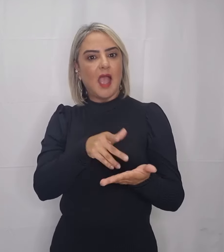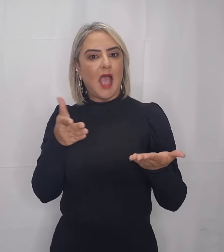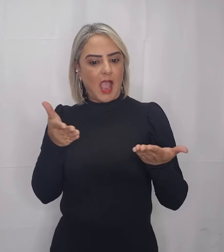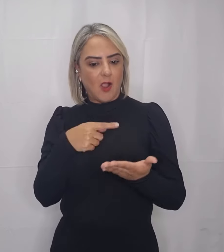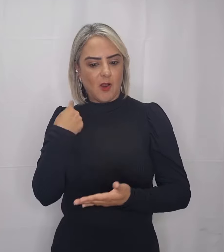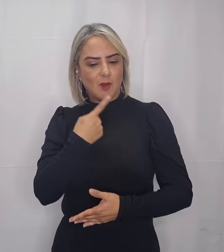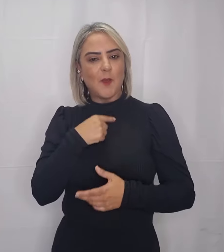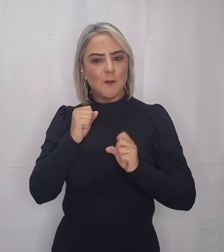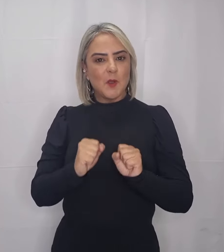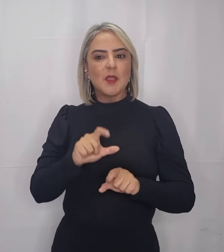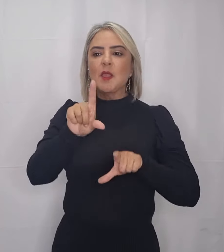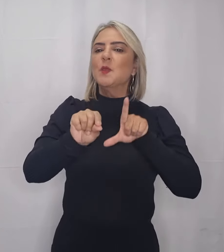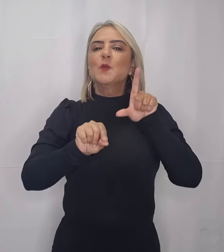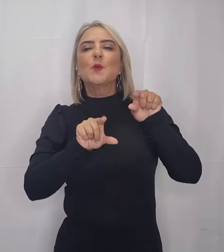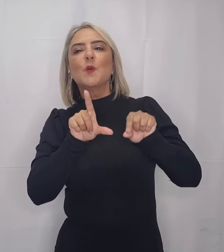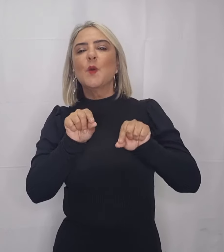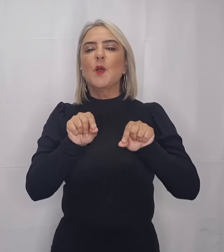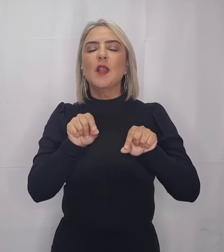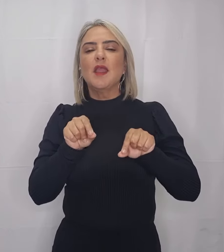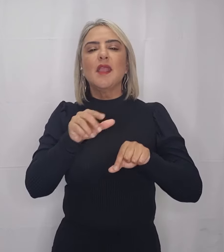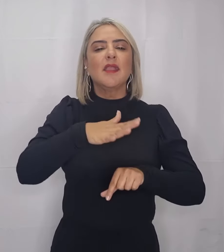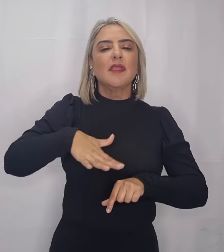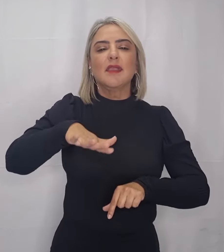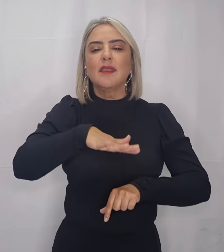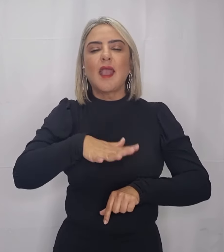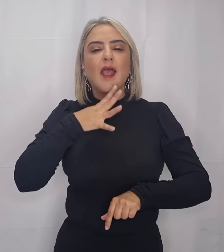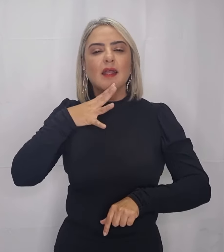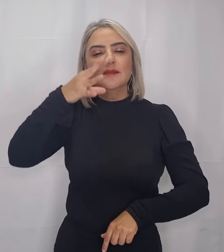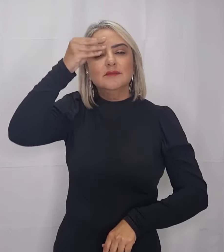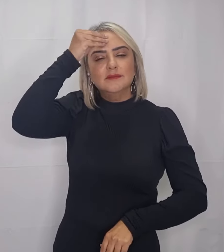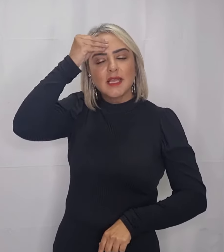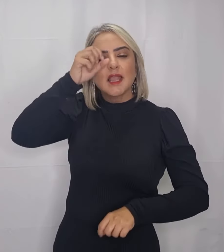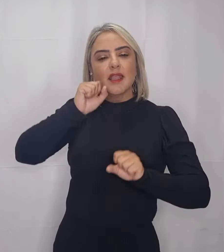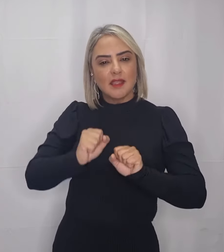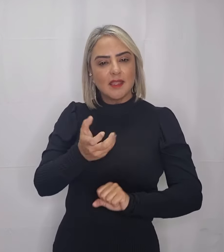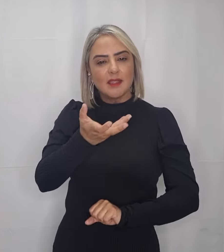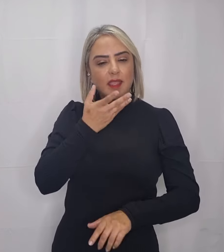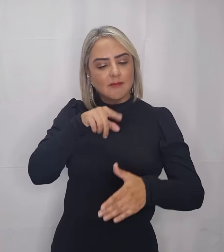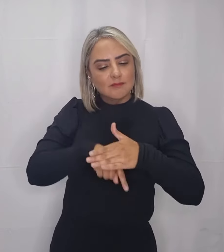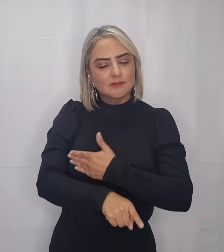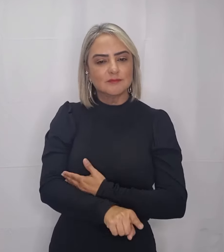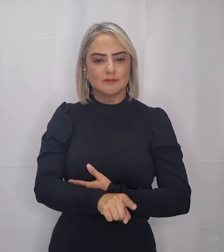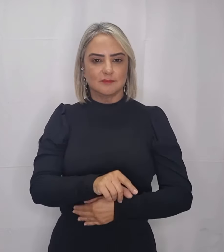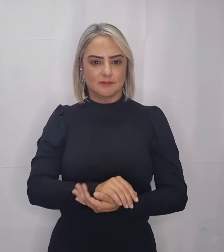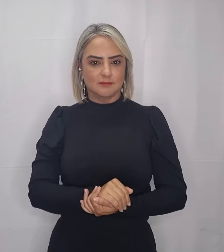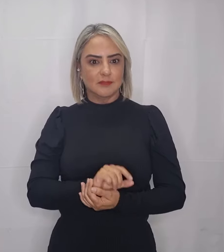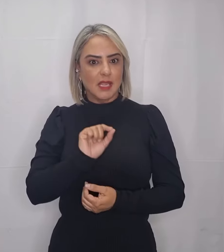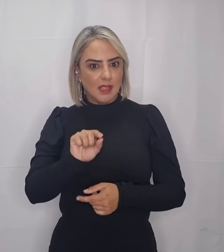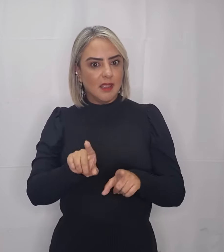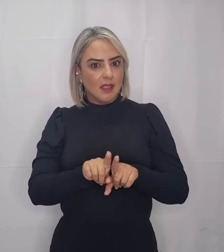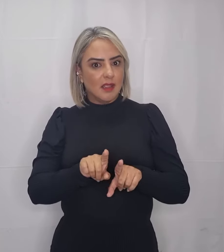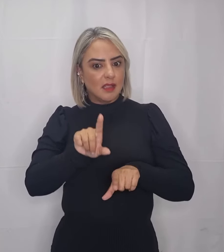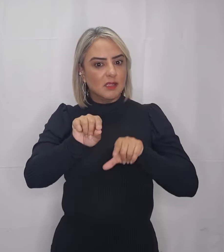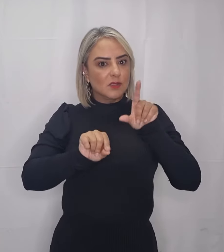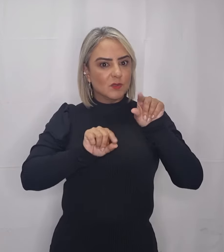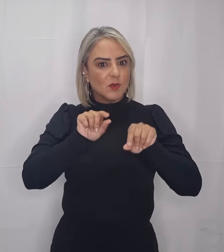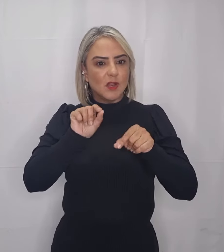poder escolher em que área do conhecimento a gente quer se aprofundar. E até escolher fazer uma formação